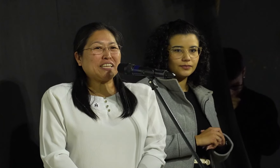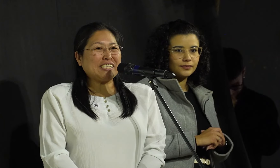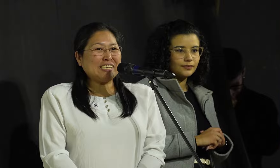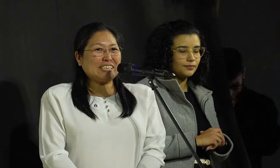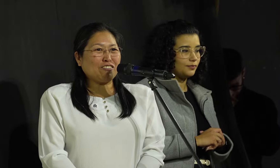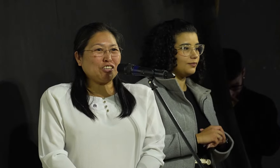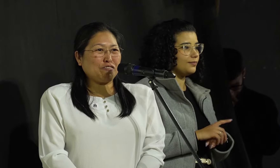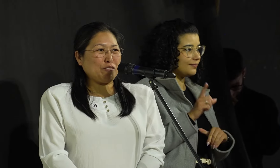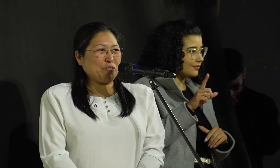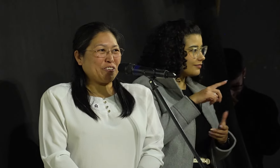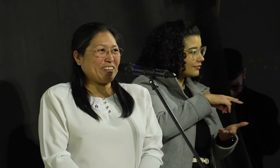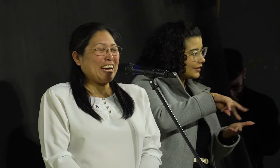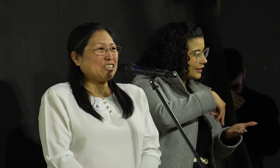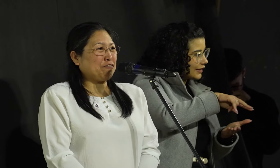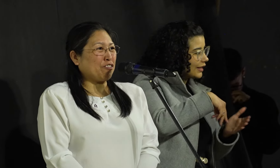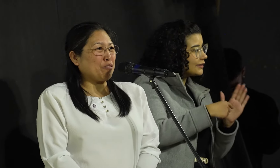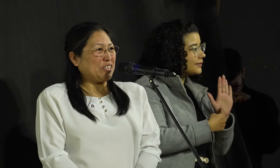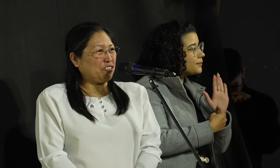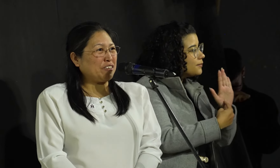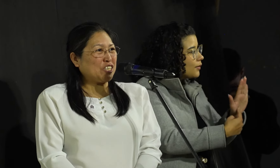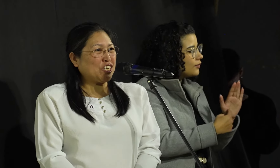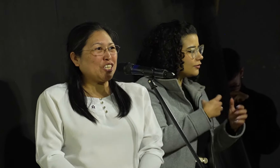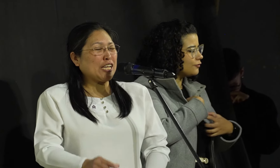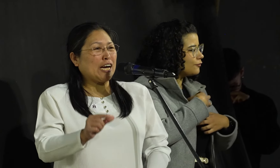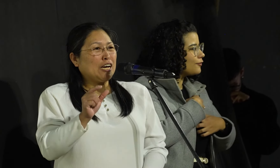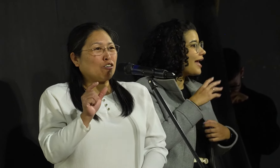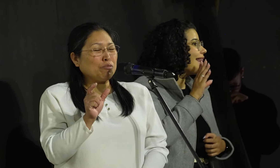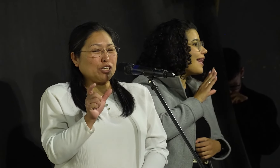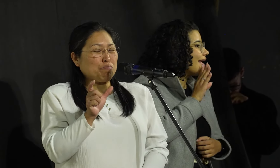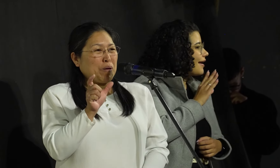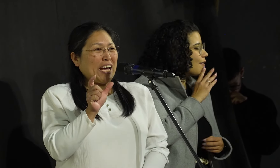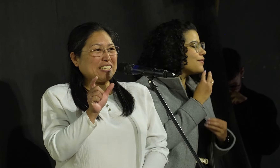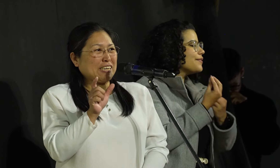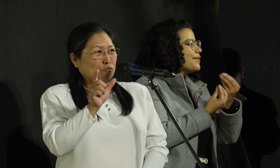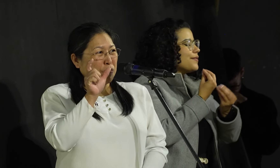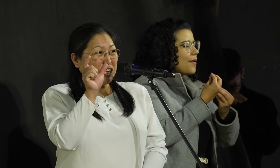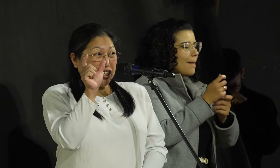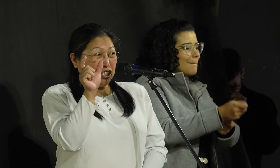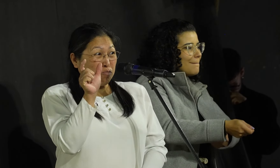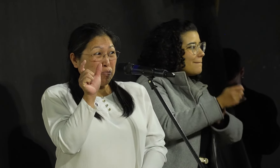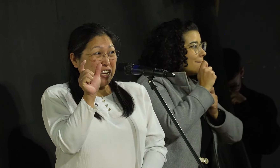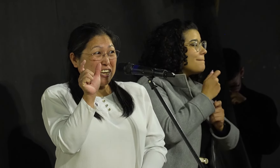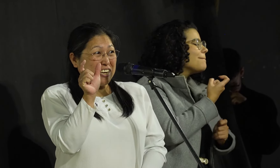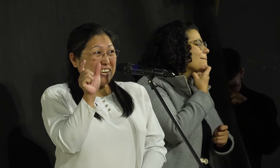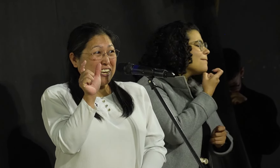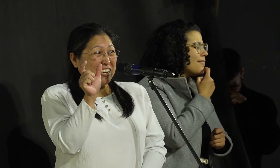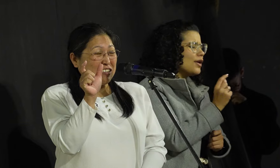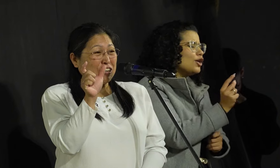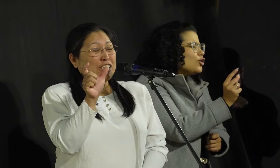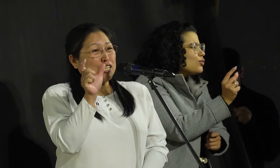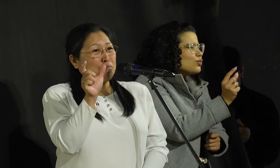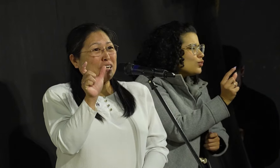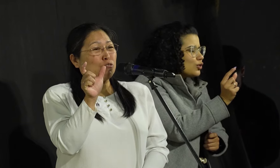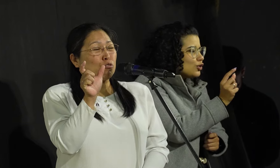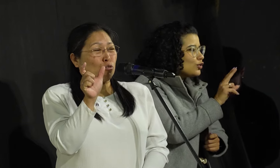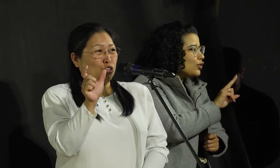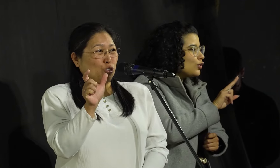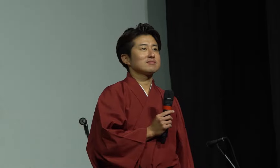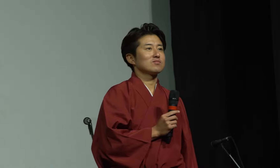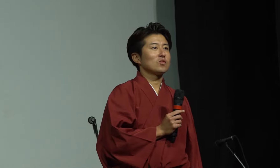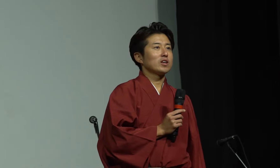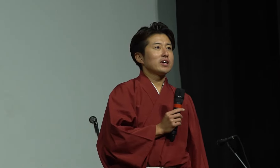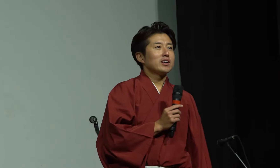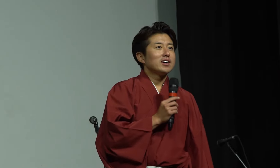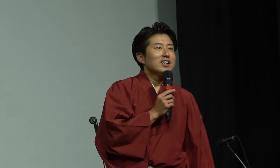É uma dança onde vai mostrar de forma divertida como se pesca um peixinho pequenininho chamado